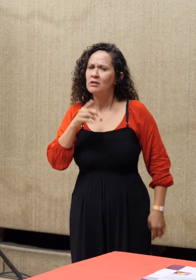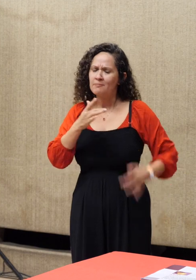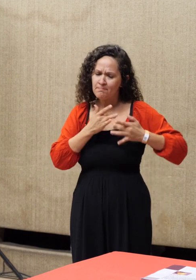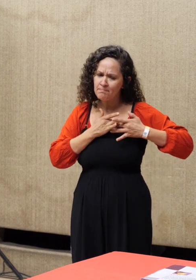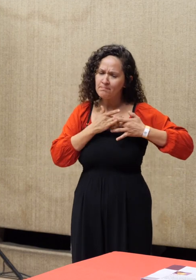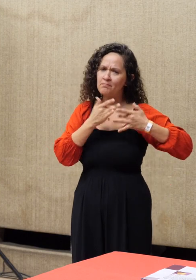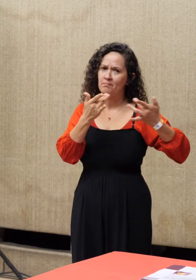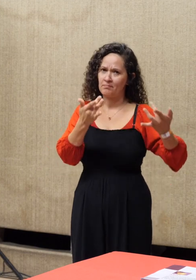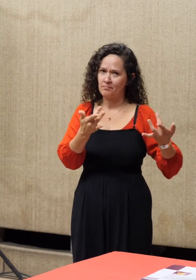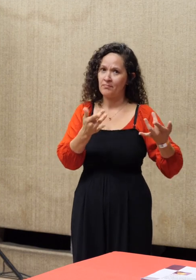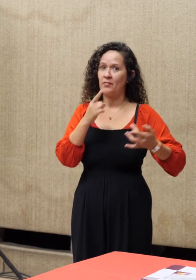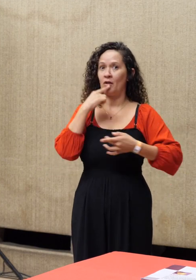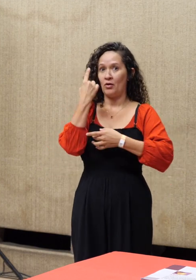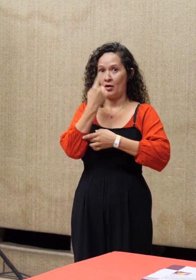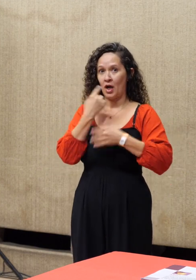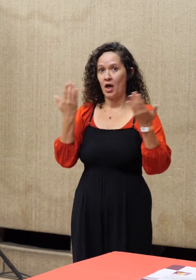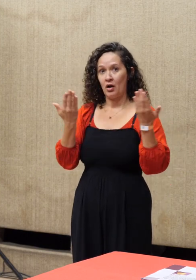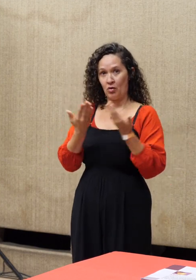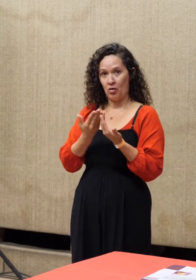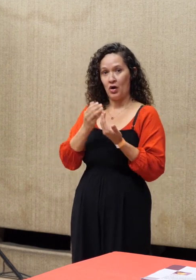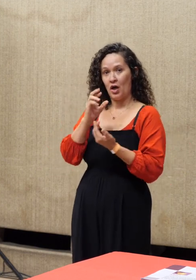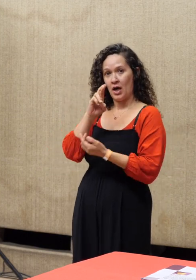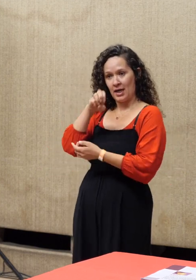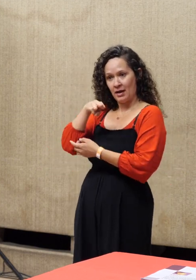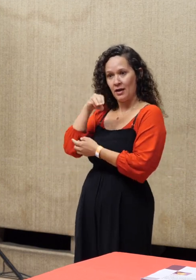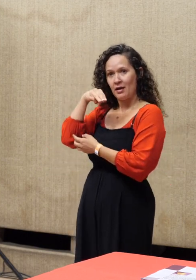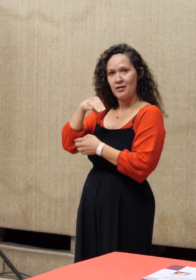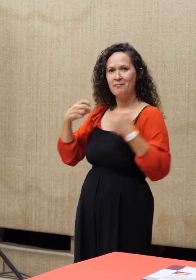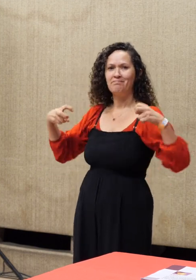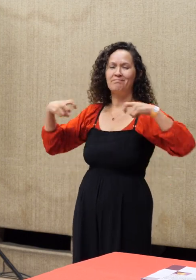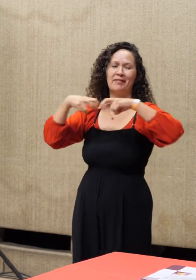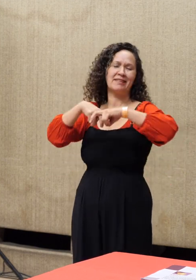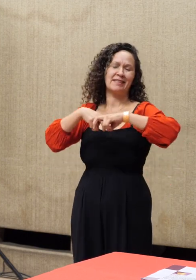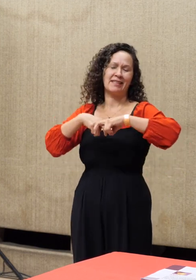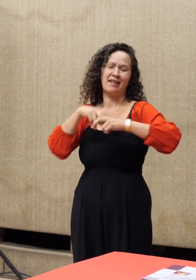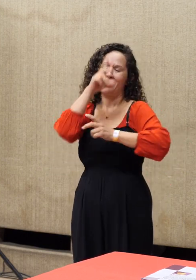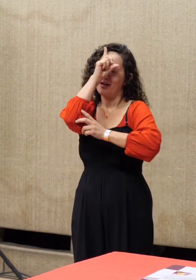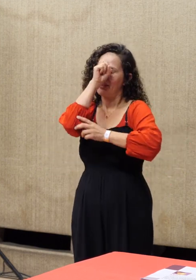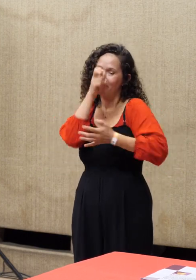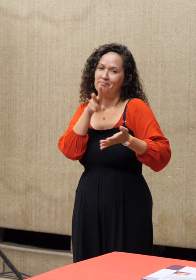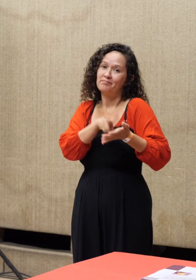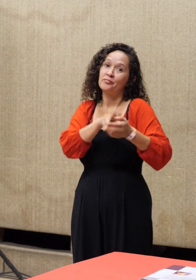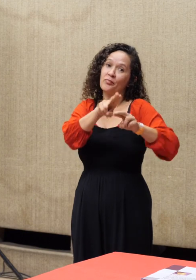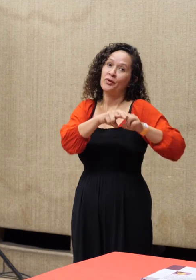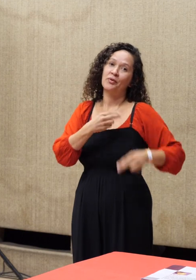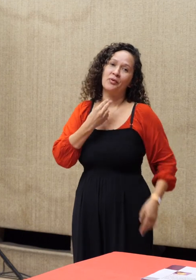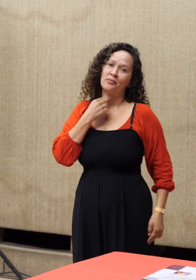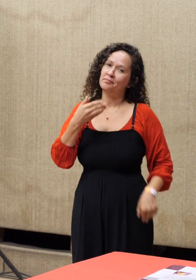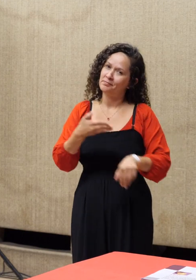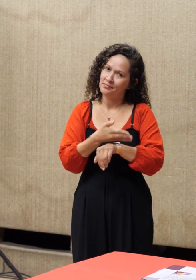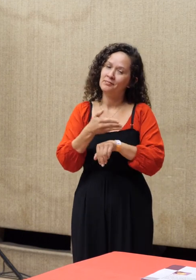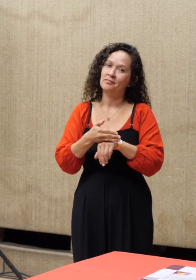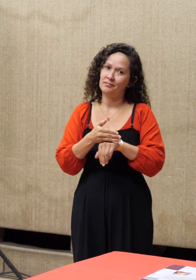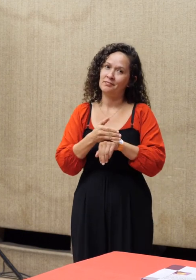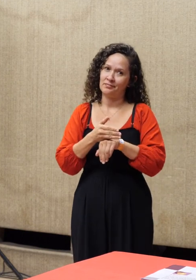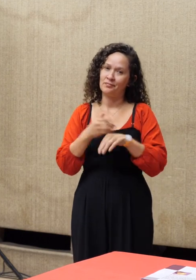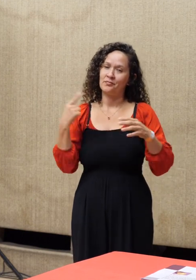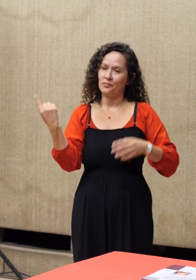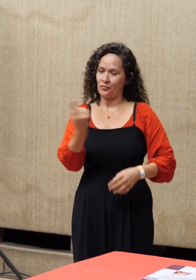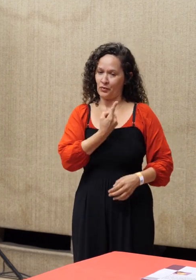ele está agora, sofreu um acidente, enfim, está hospitalizado, por isso não está podendo participar, né, do